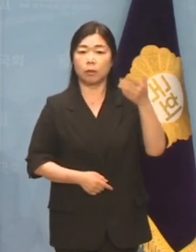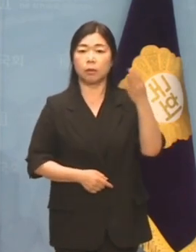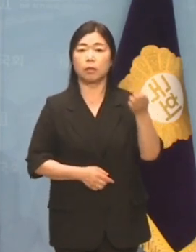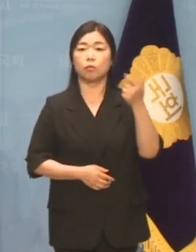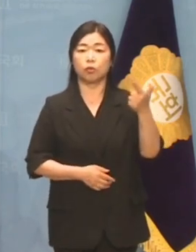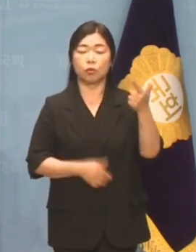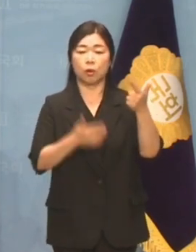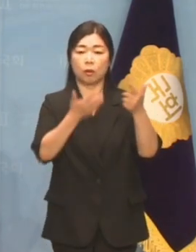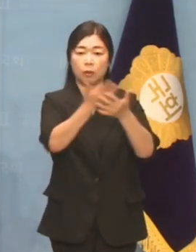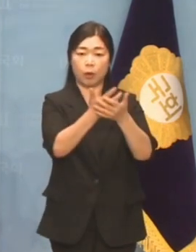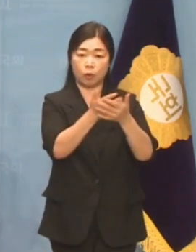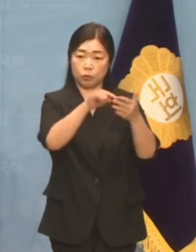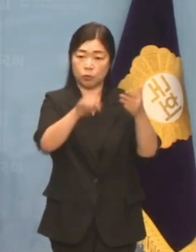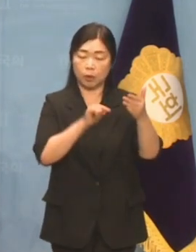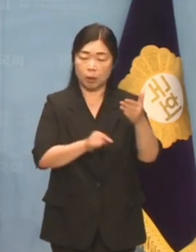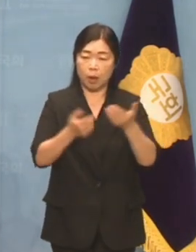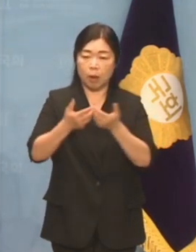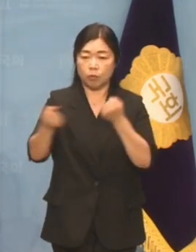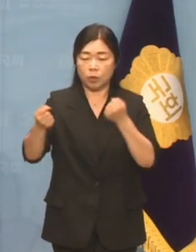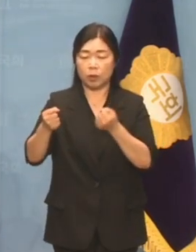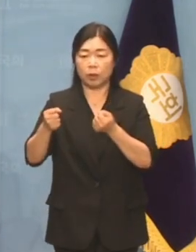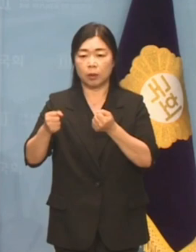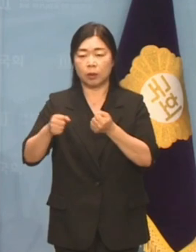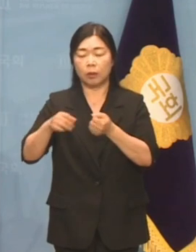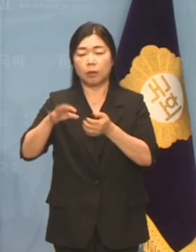4,746건의 의견 가운데 분리징수 반대가